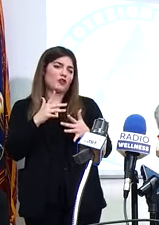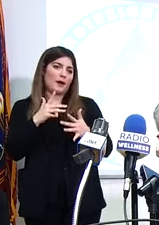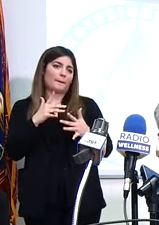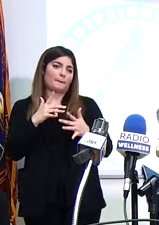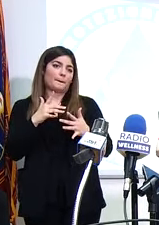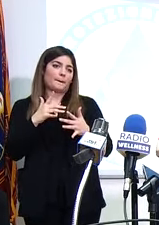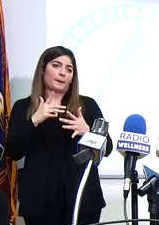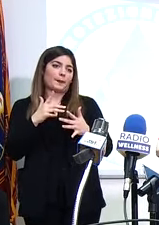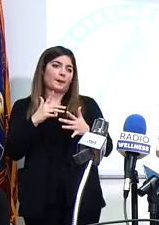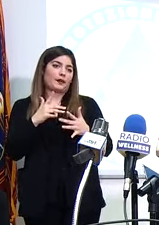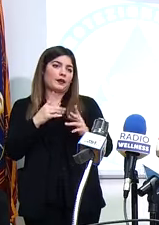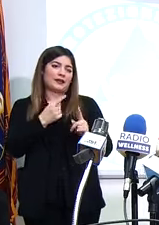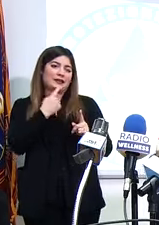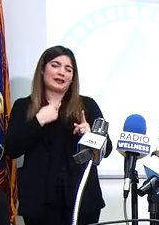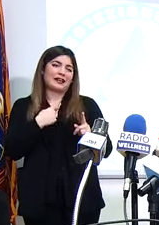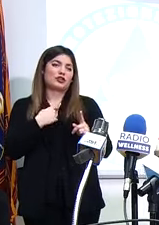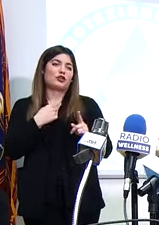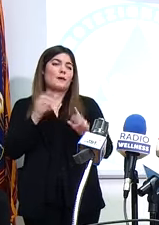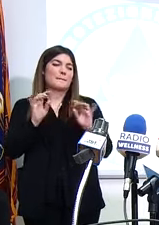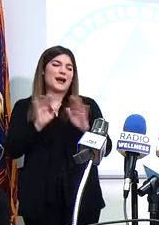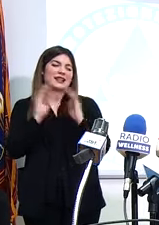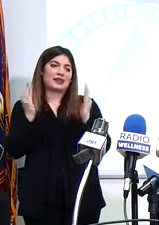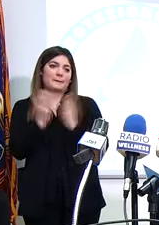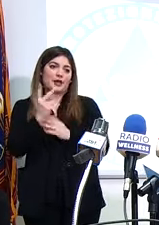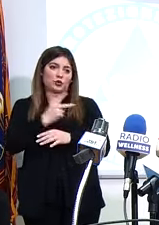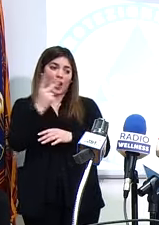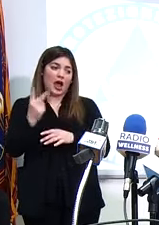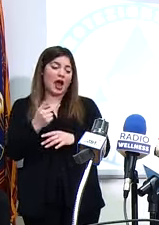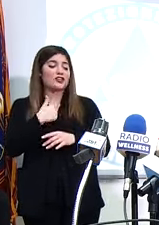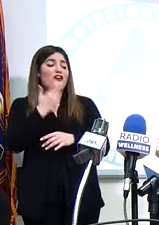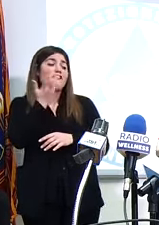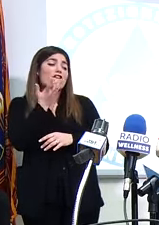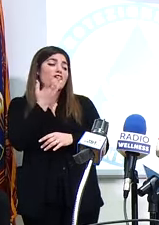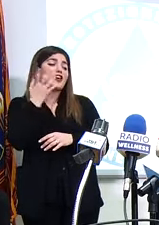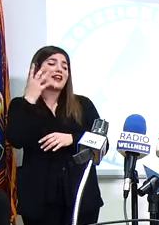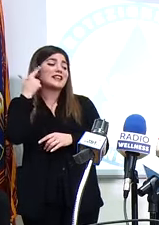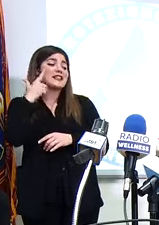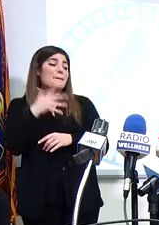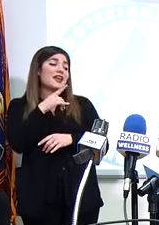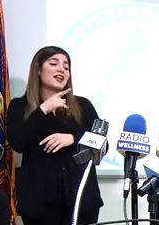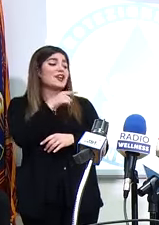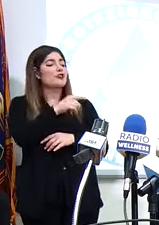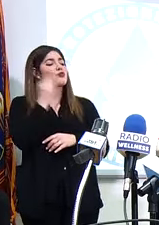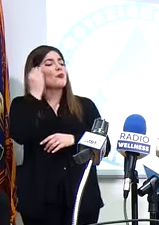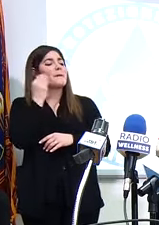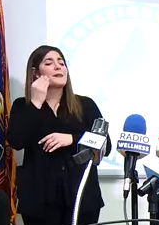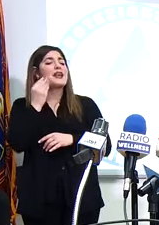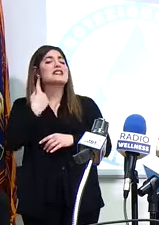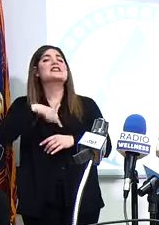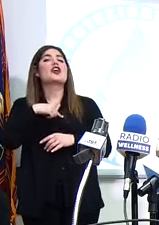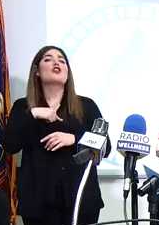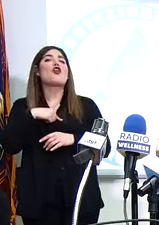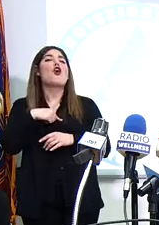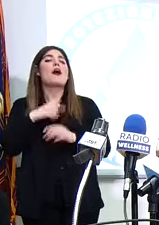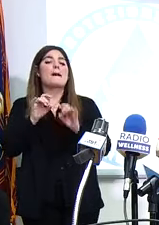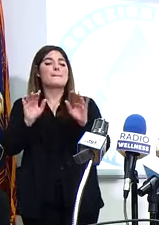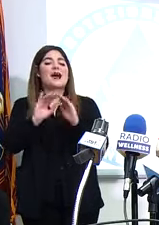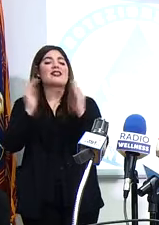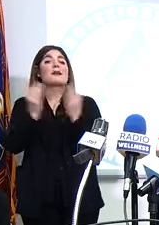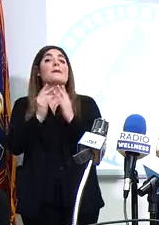2 anni. Volevo chiederle anche, secondo lei, il suo parere, quando ne usciremo in generale. Questo è proprio un parere più che... Allora,